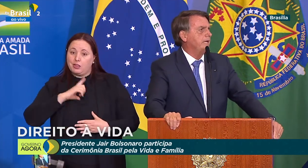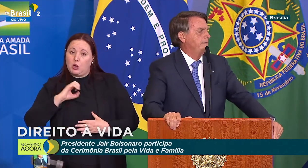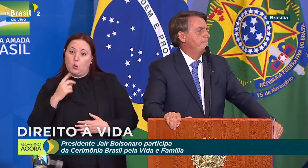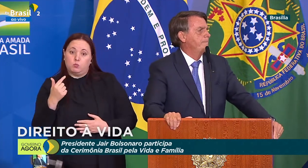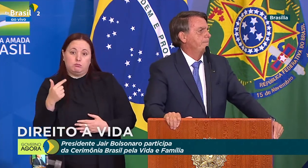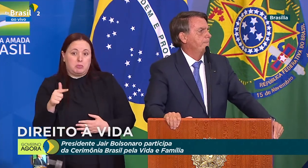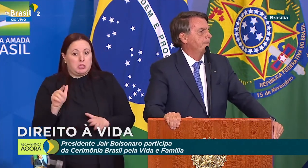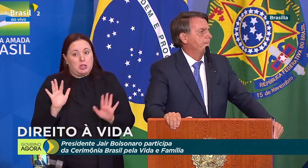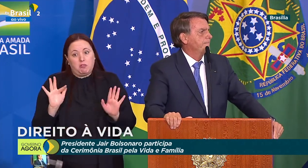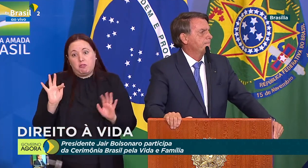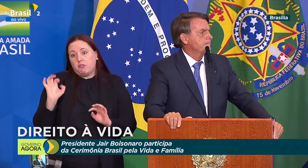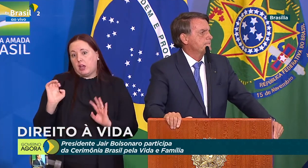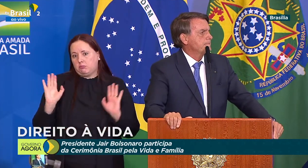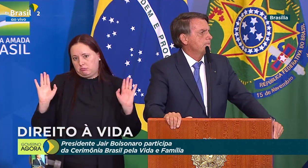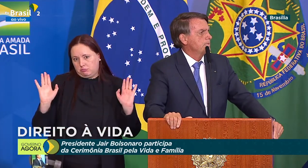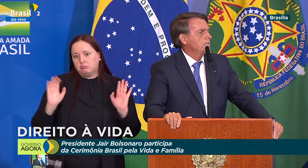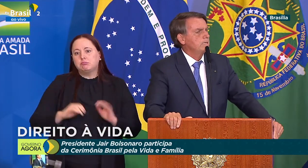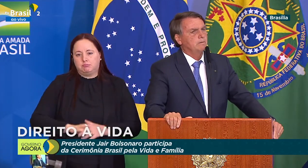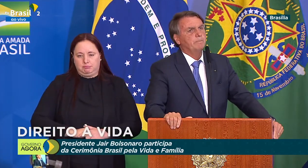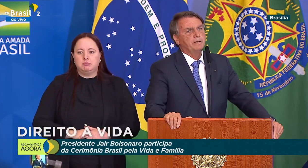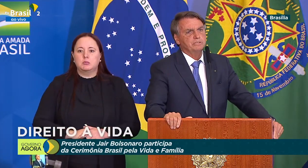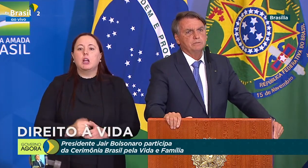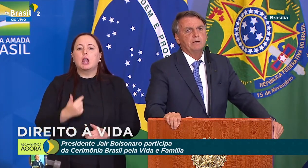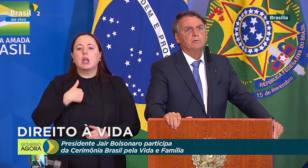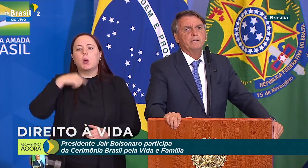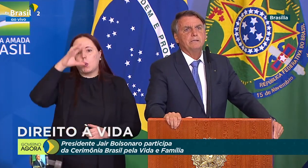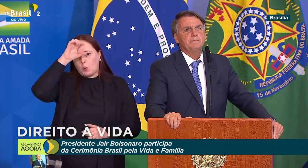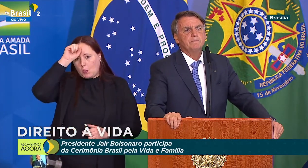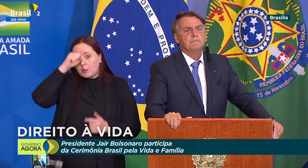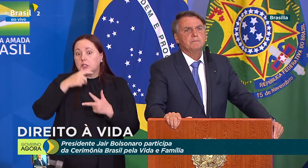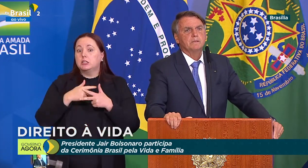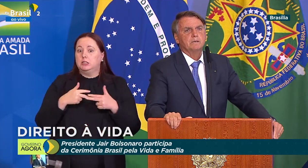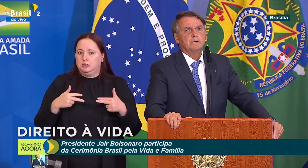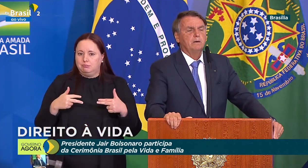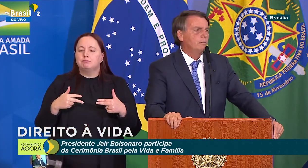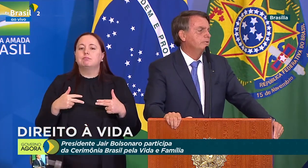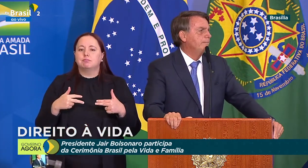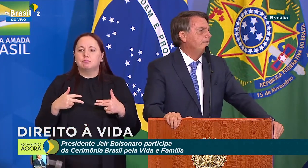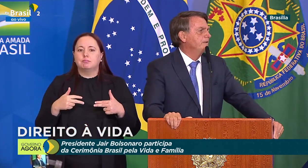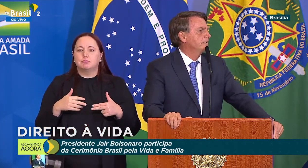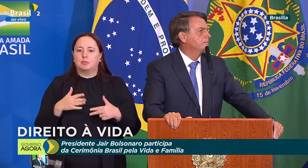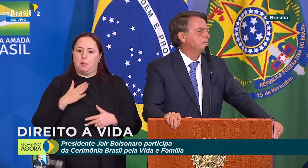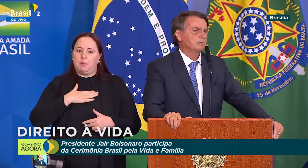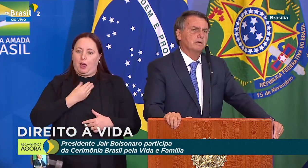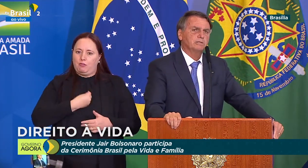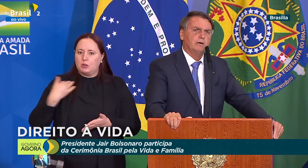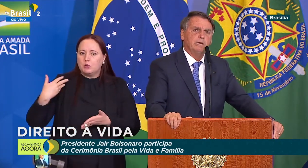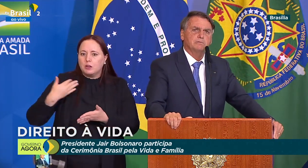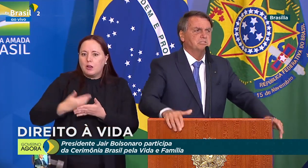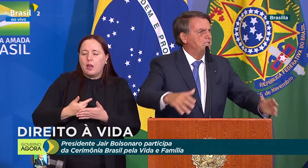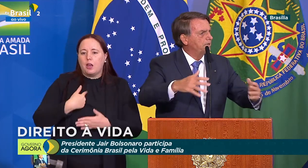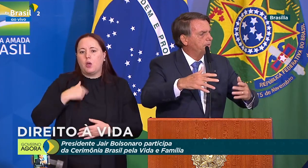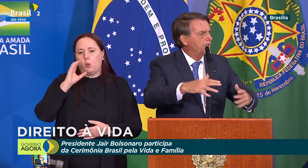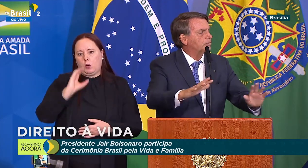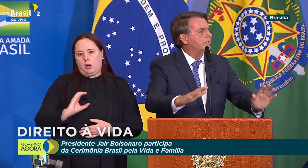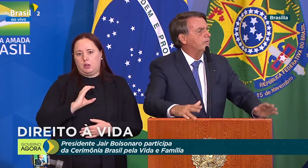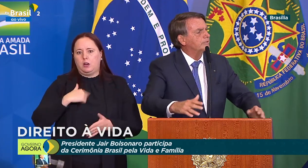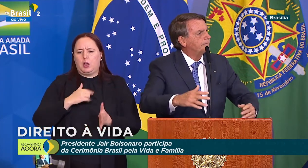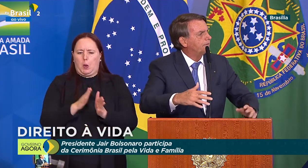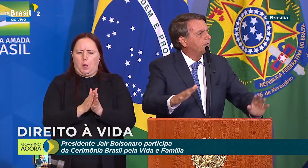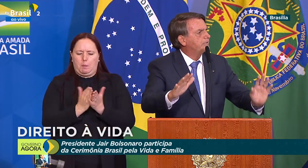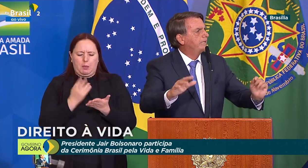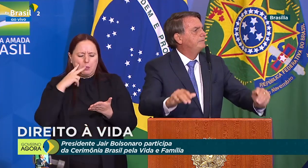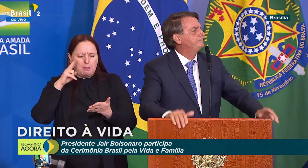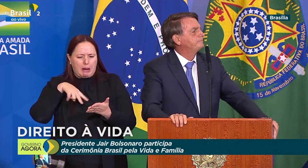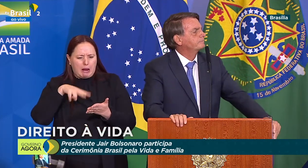tem ou você não tem e eu aprendi uma coisa ao longo da minha vida sou católico já li a Bíblia